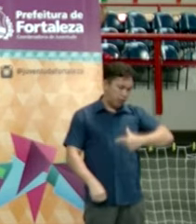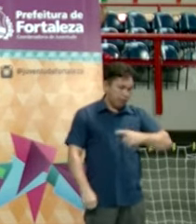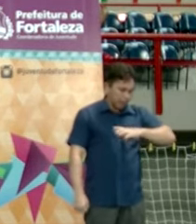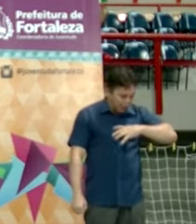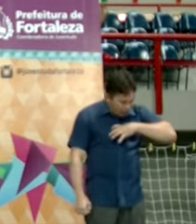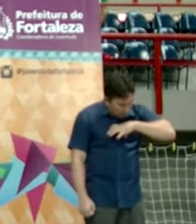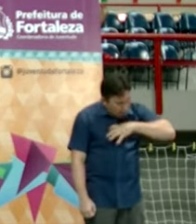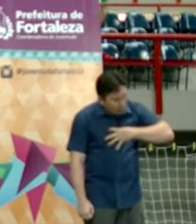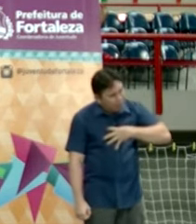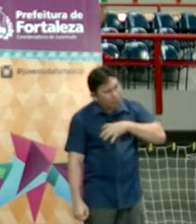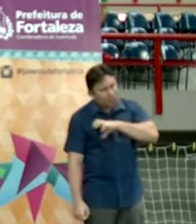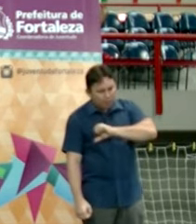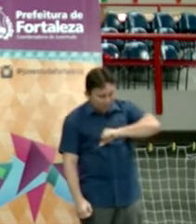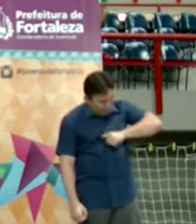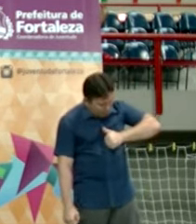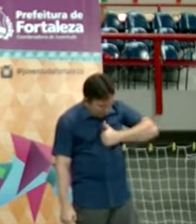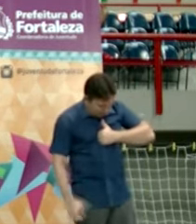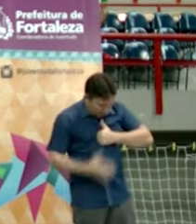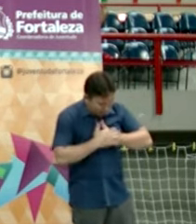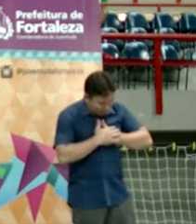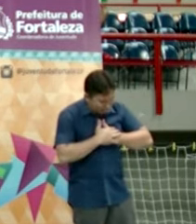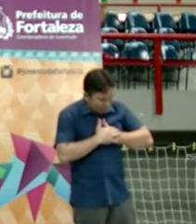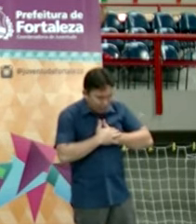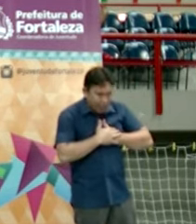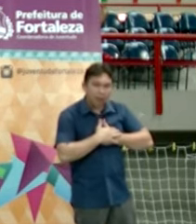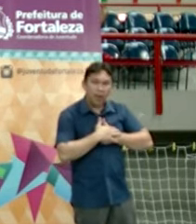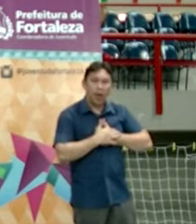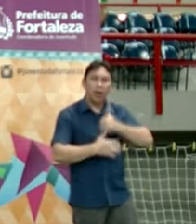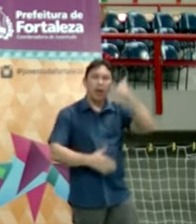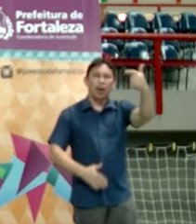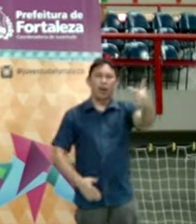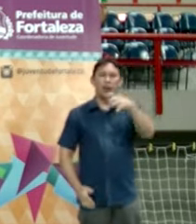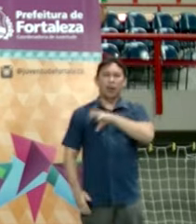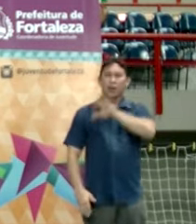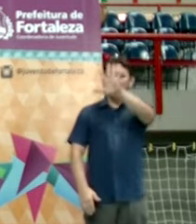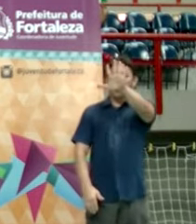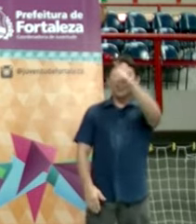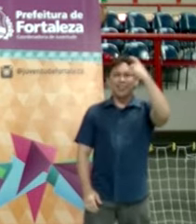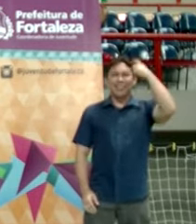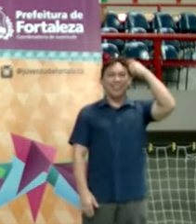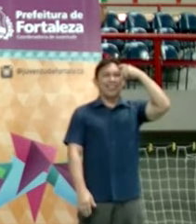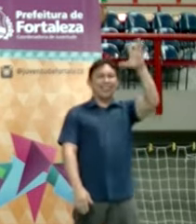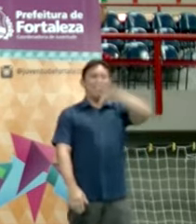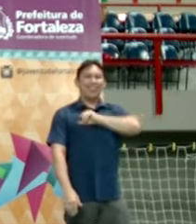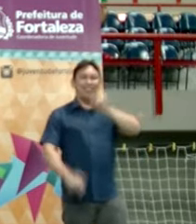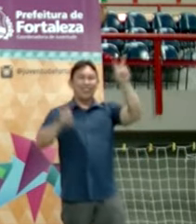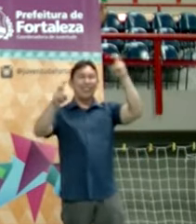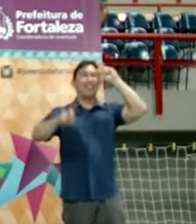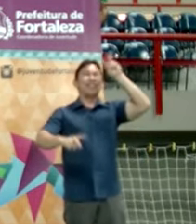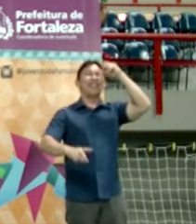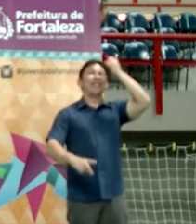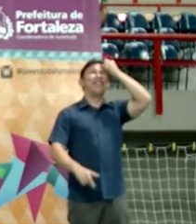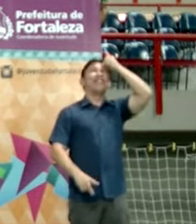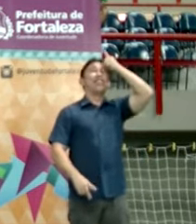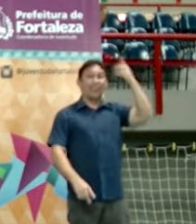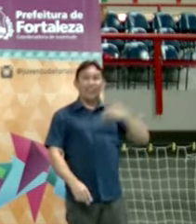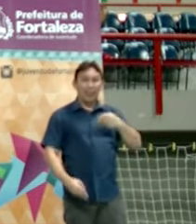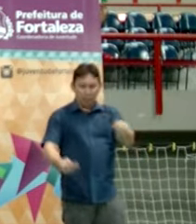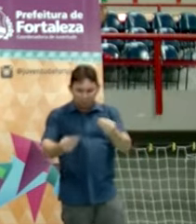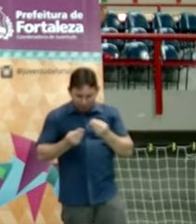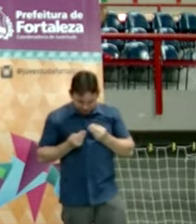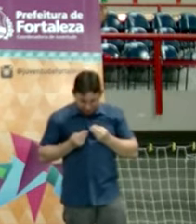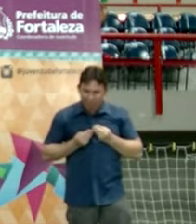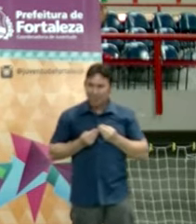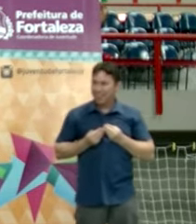do momento que você se ama, você permite amar o próximo. Falar, rapaz, em amor, eu me lembrei de um negócio, ó. Me entregaram